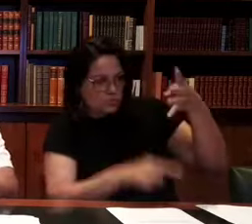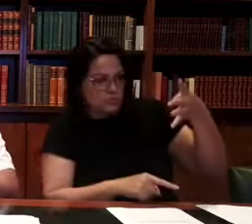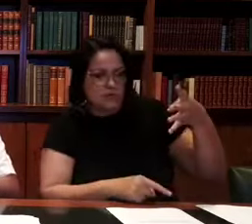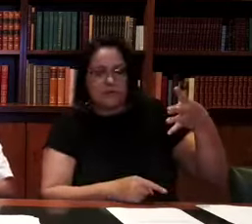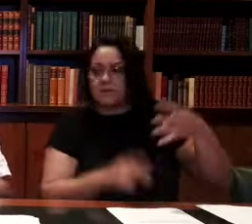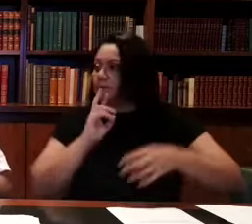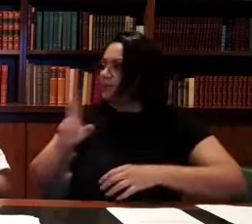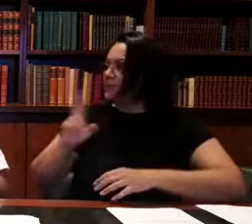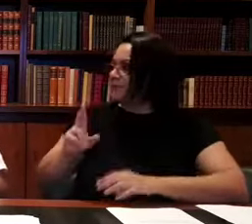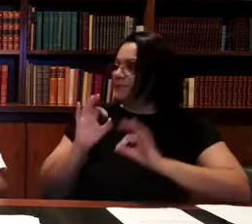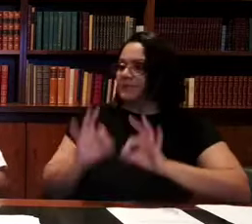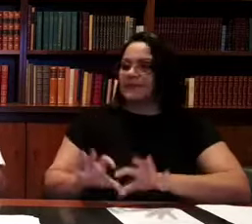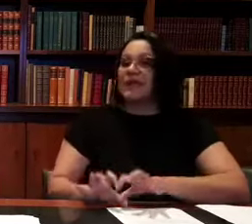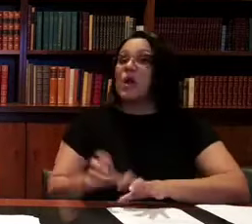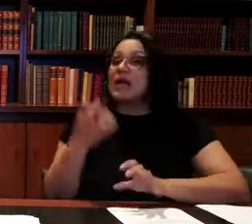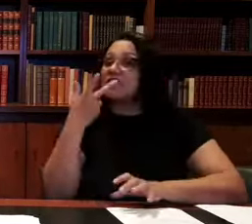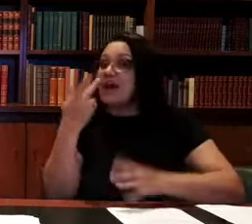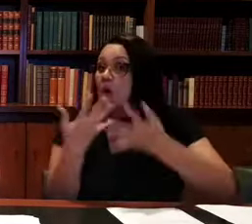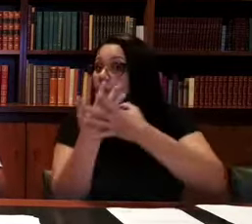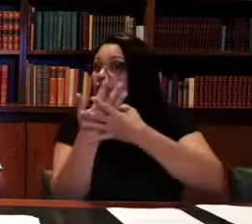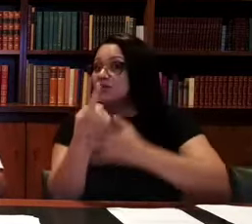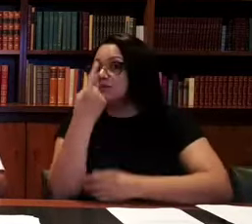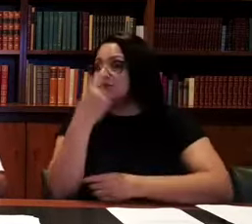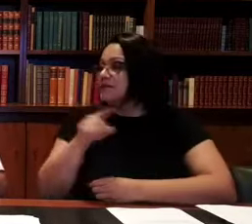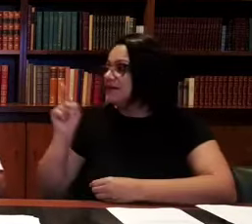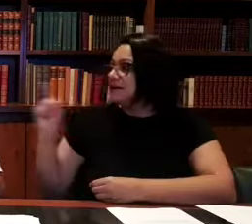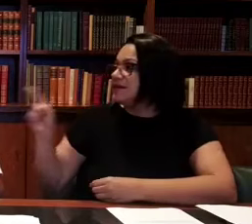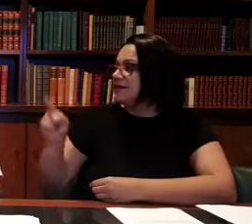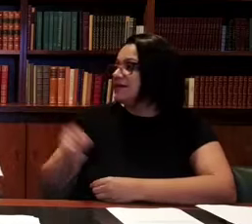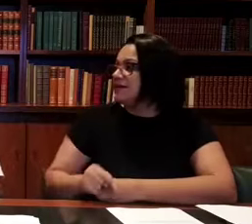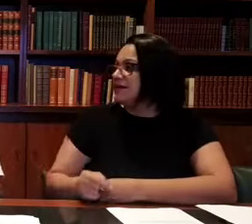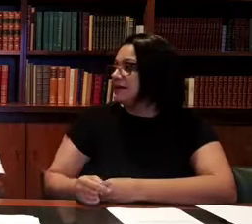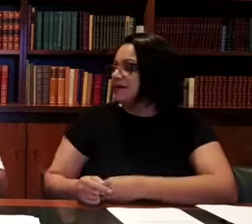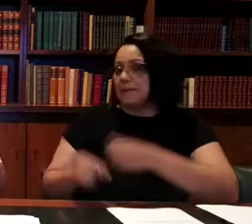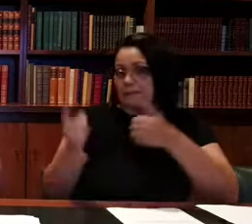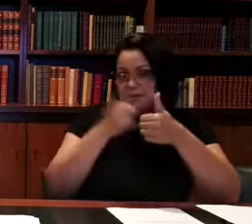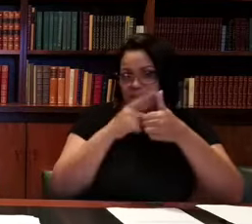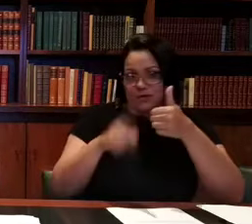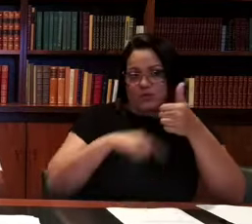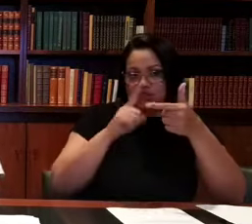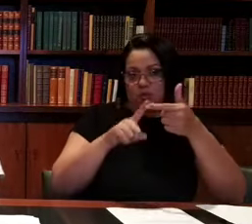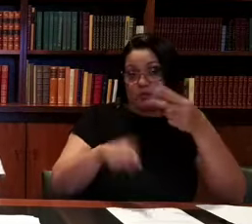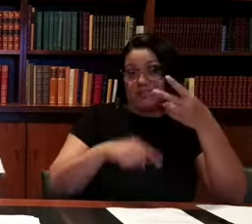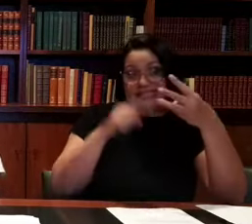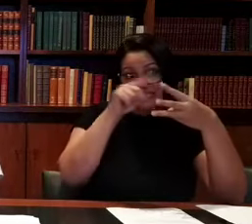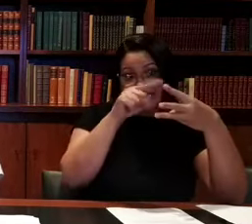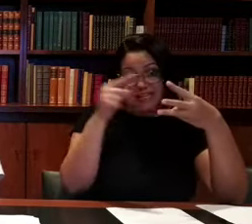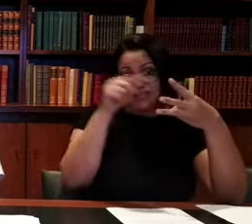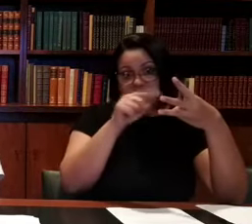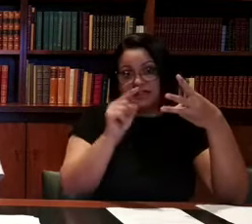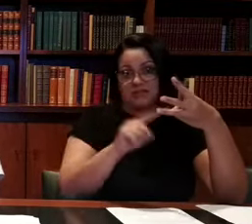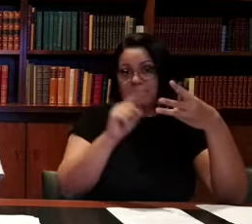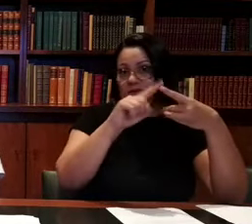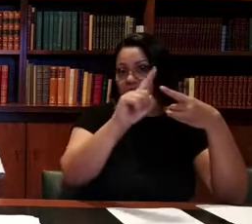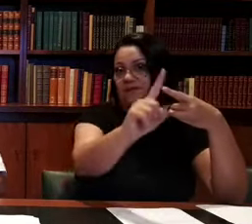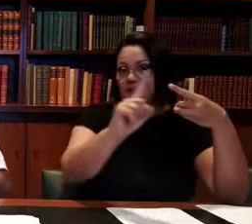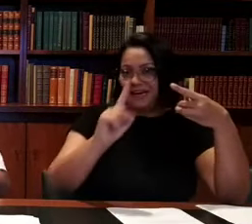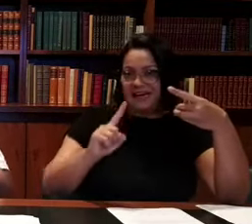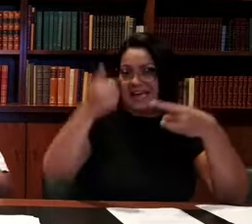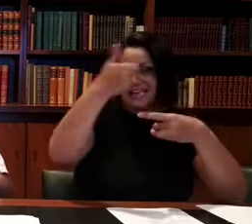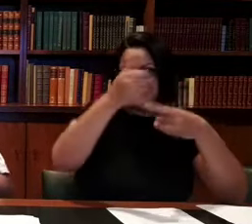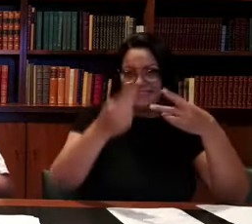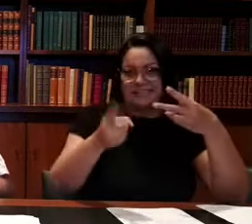mais ou menos eu quero conversar aqui o Tarcísio acontecer o que aconteceu uma vez que vai acontecer então tinha o que eu falo olha suplente do